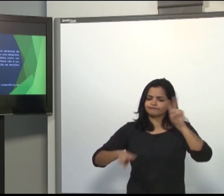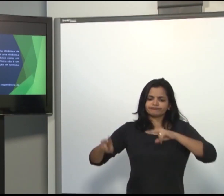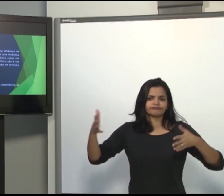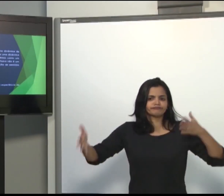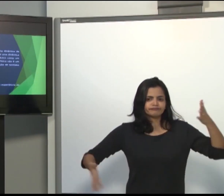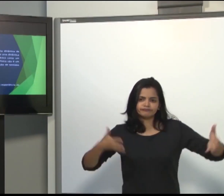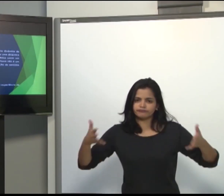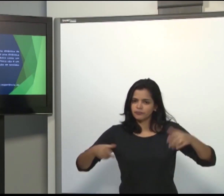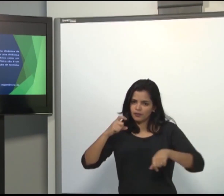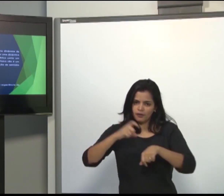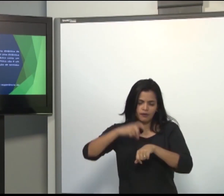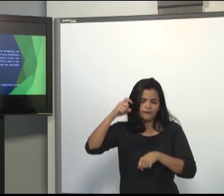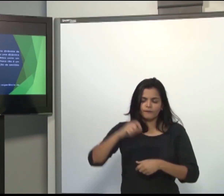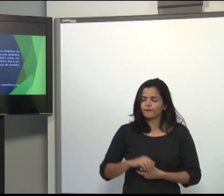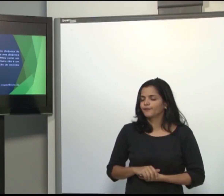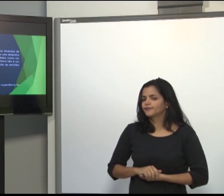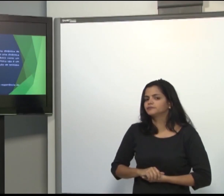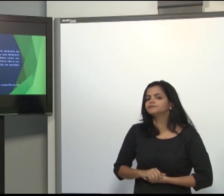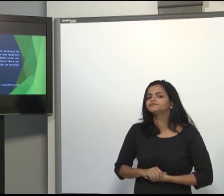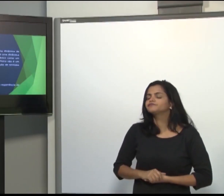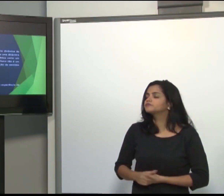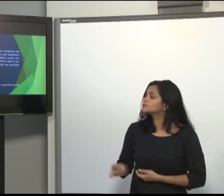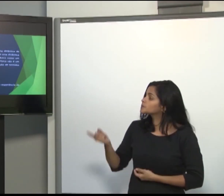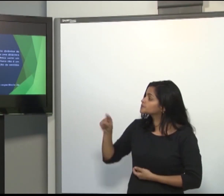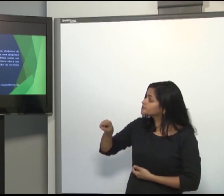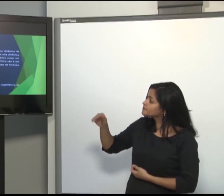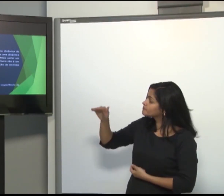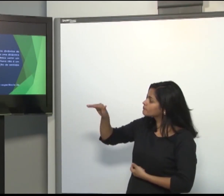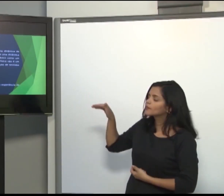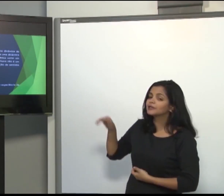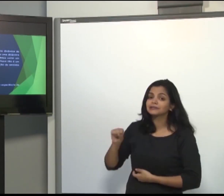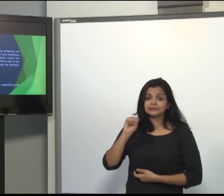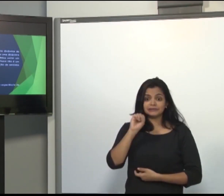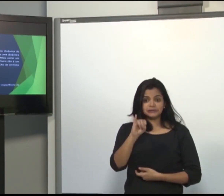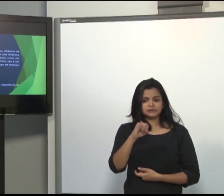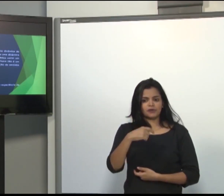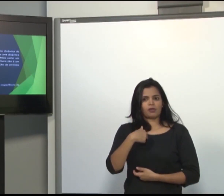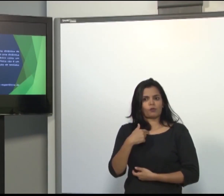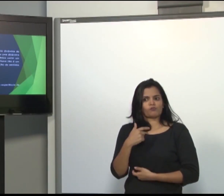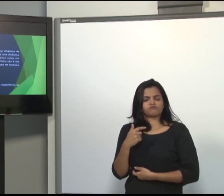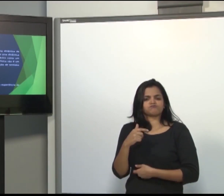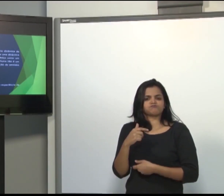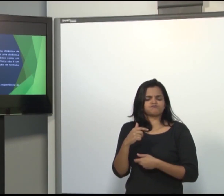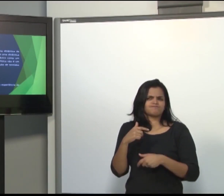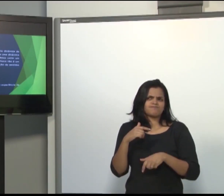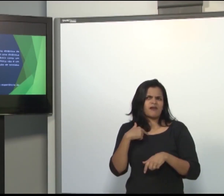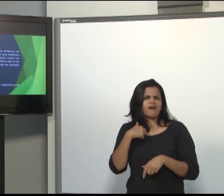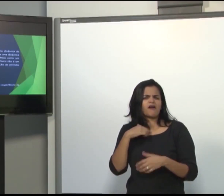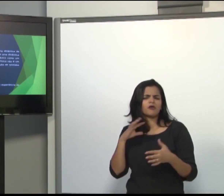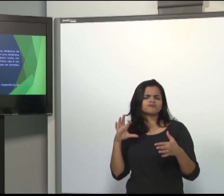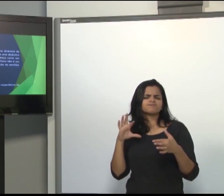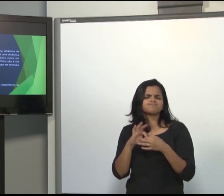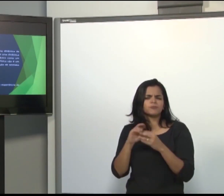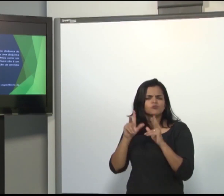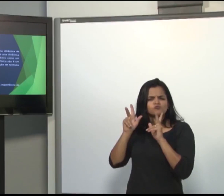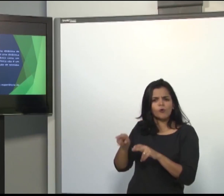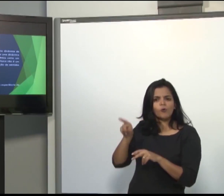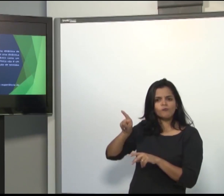que haja significado, tudo visual, no momento do processo de ensino. Se eu